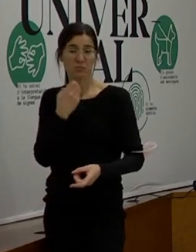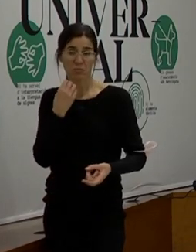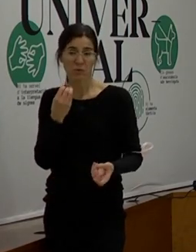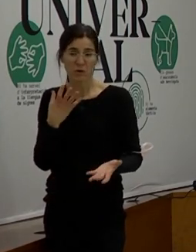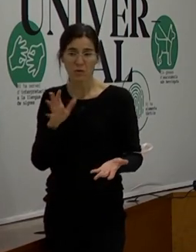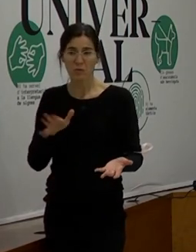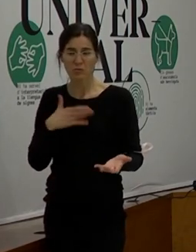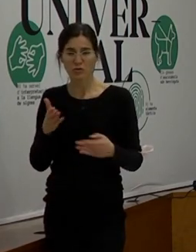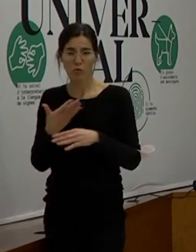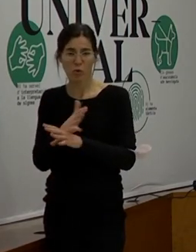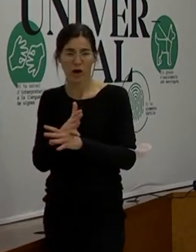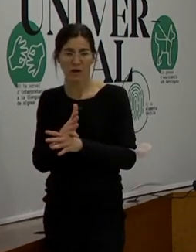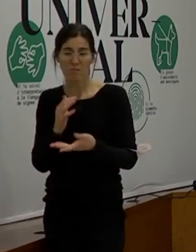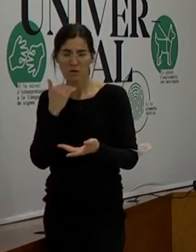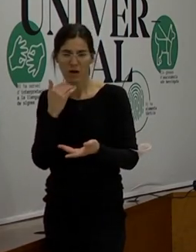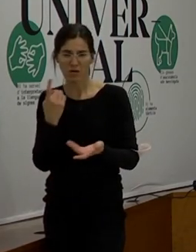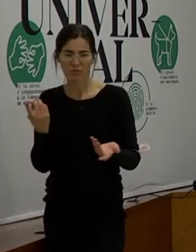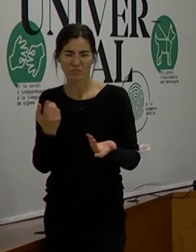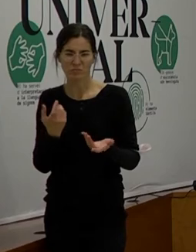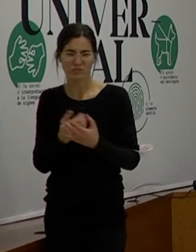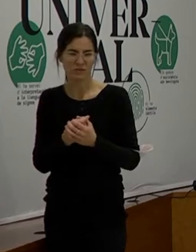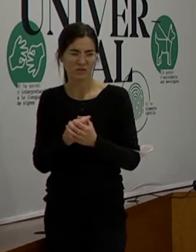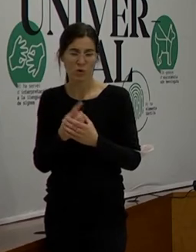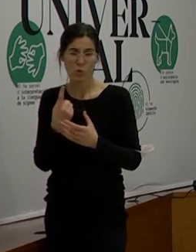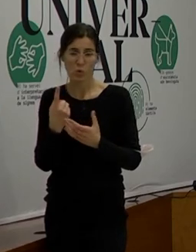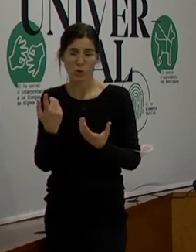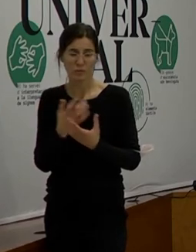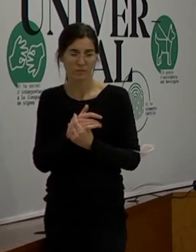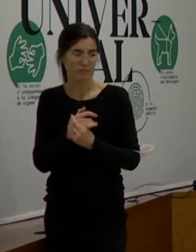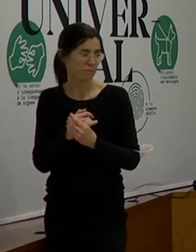jugar, però tu fes un apoyabrazo, si vols. Un.